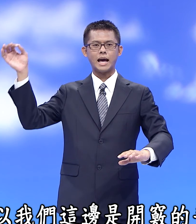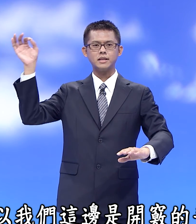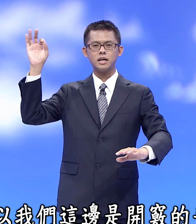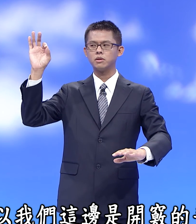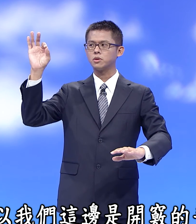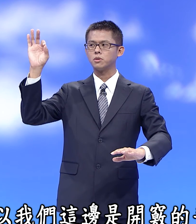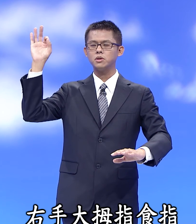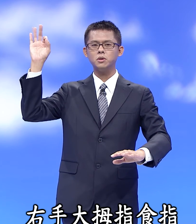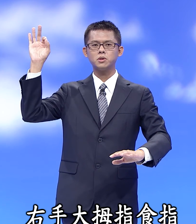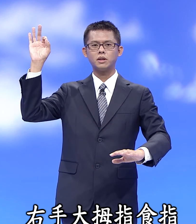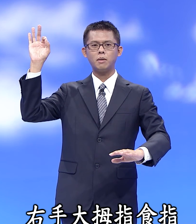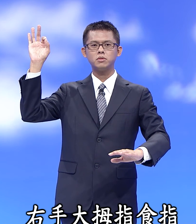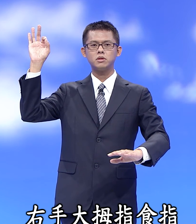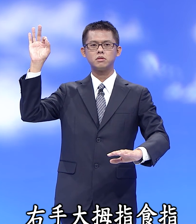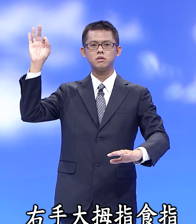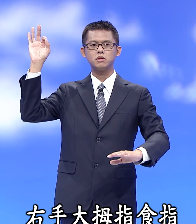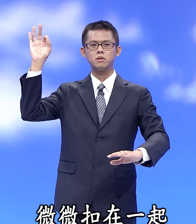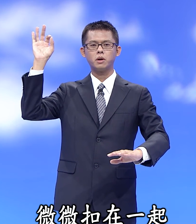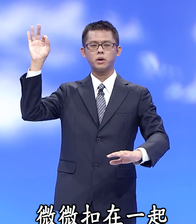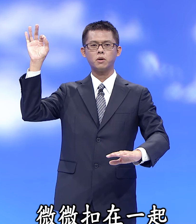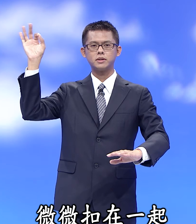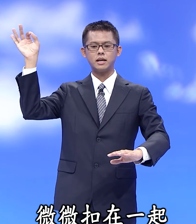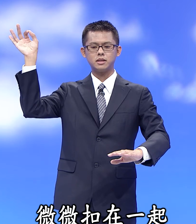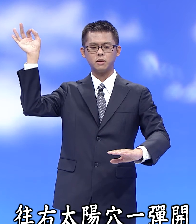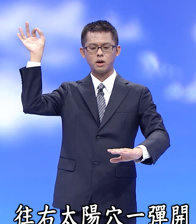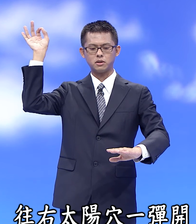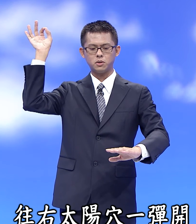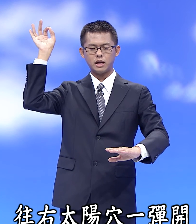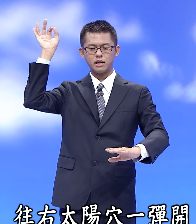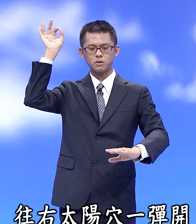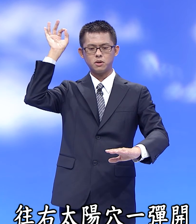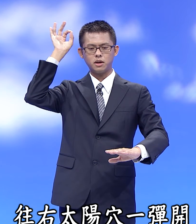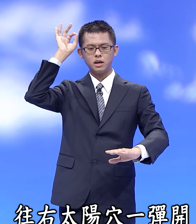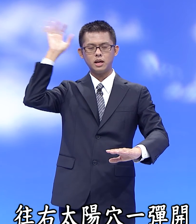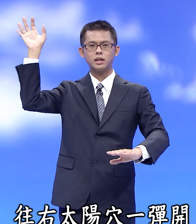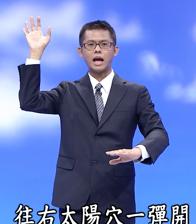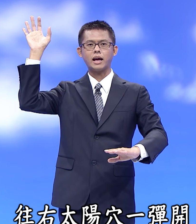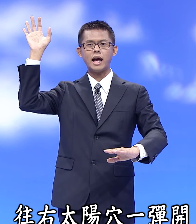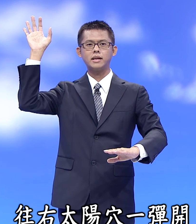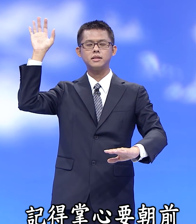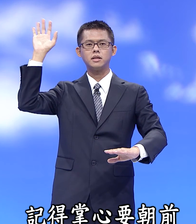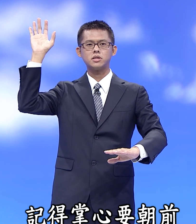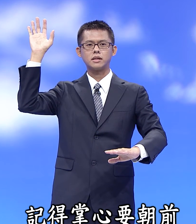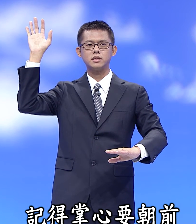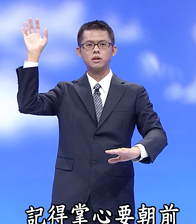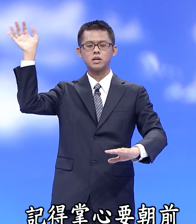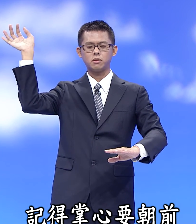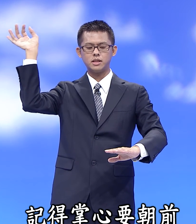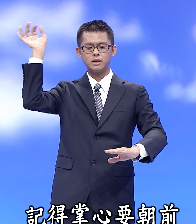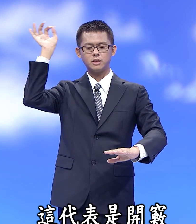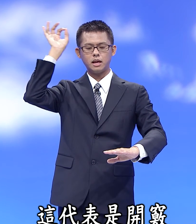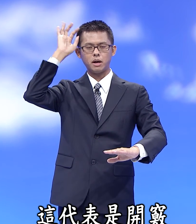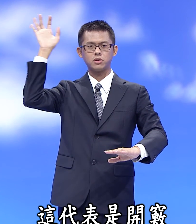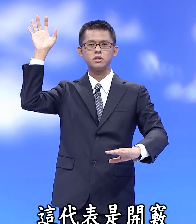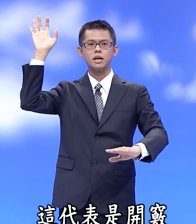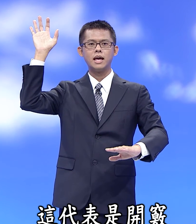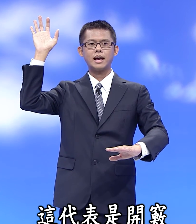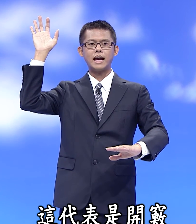窍的时候，是右手大拇指、食指微微扣在一起，往右太阳穴一弹开，记得掌心要朝前，这代表是开